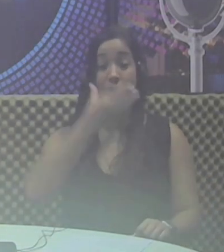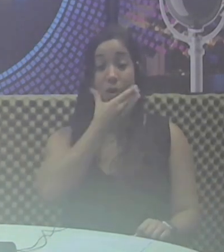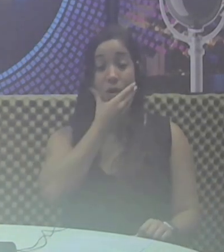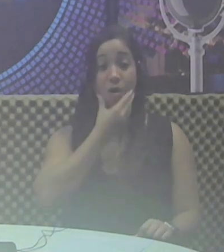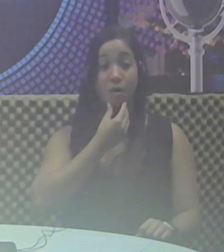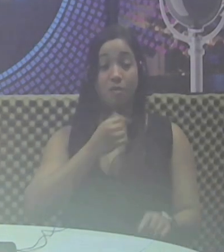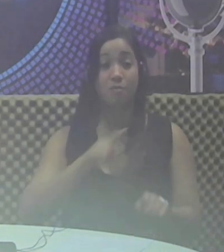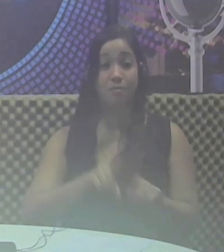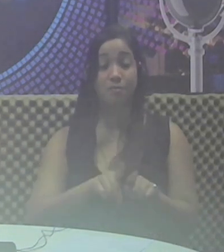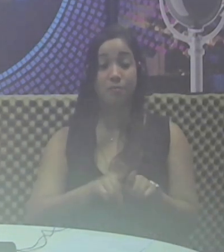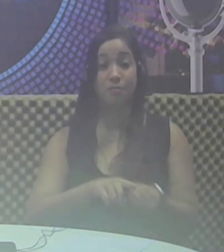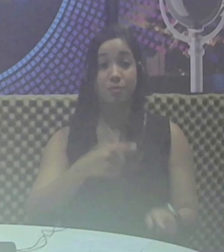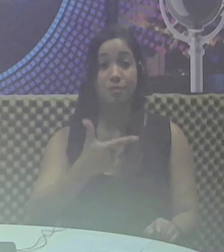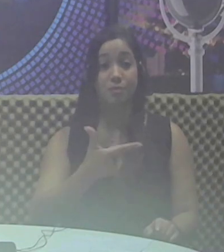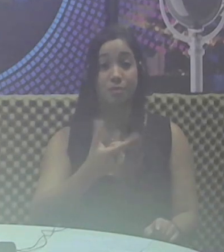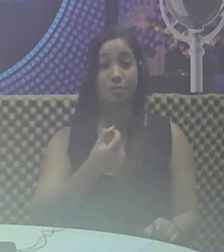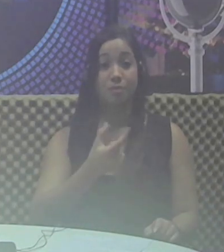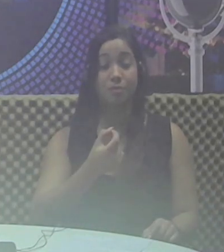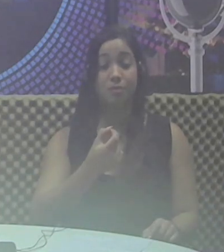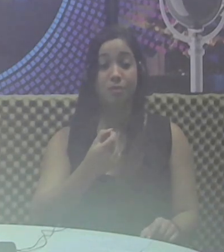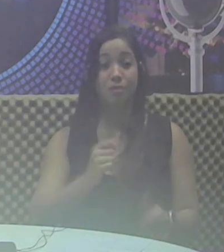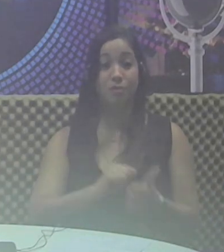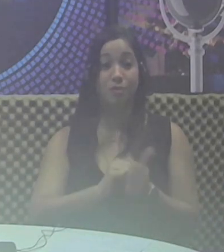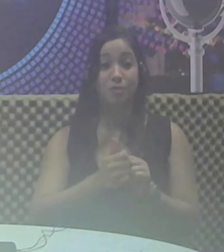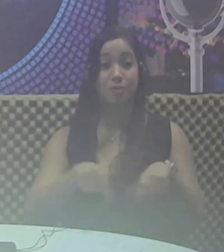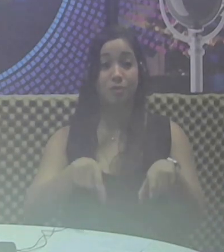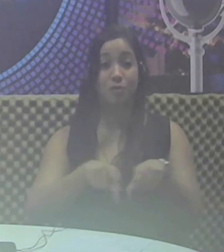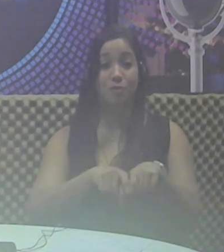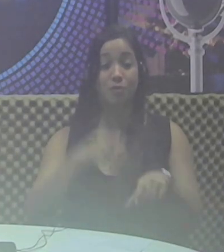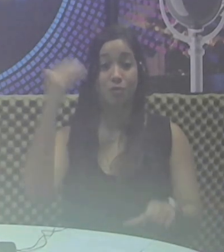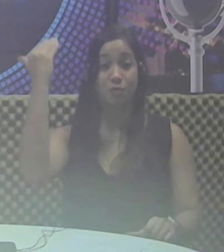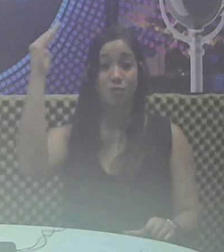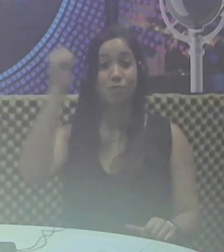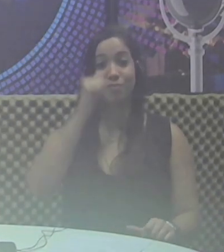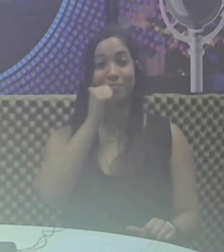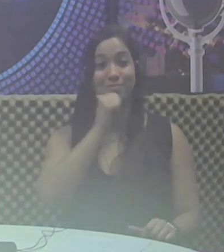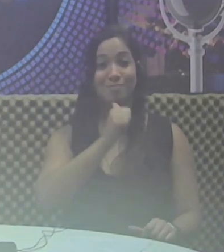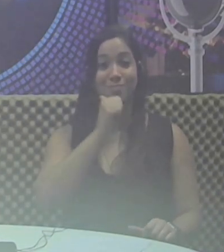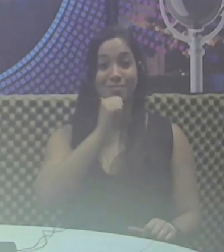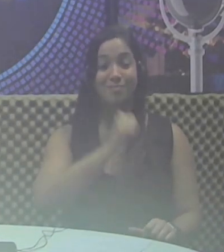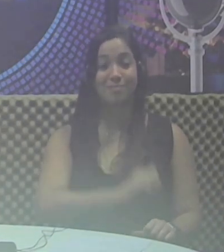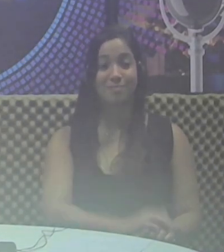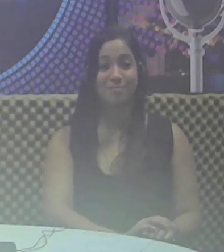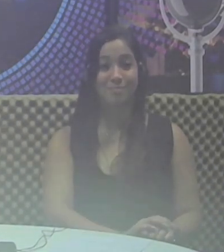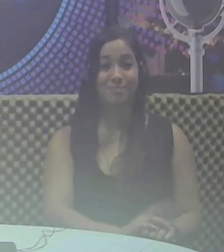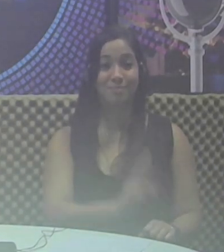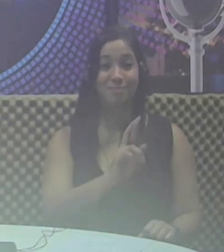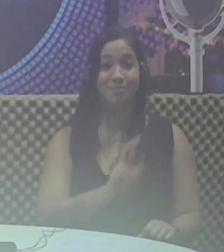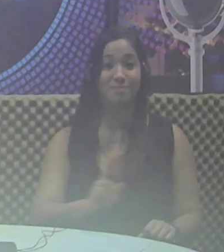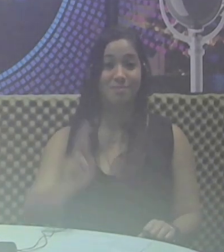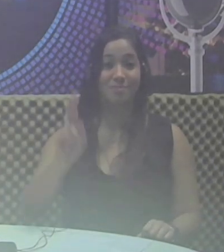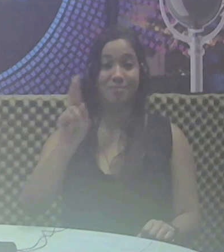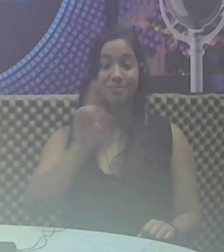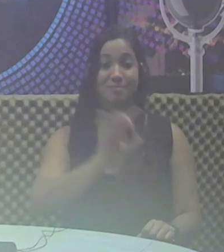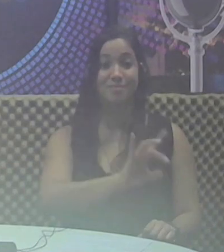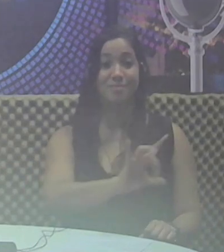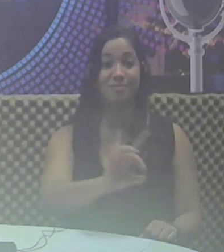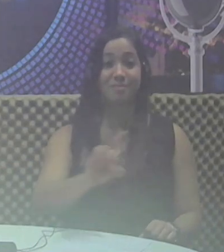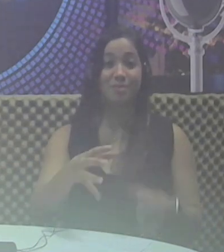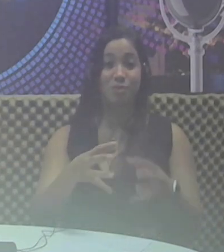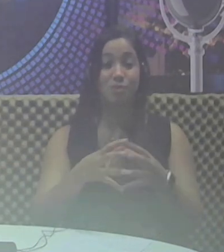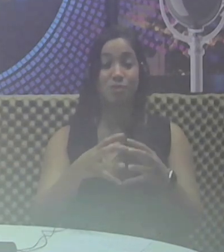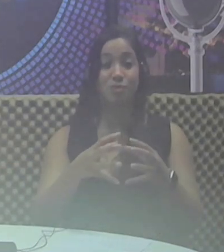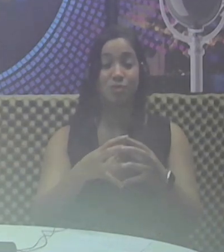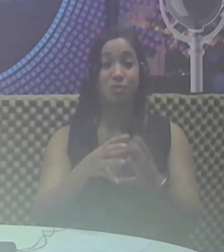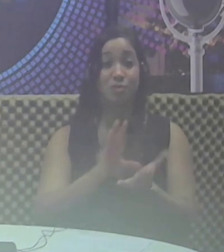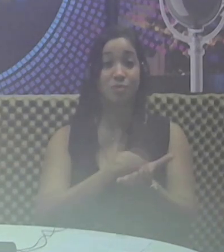para a 20ª Copa Futel de Futsal Adulto Feminino. O representante de cada equipe deve baixar